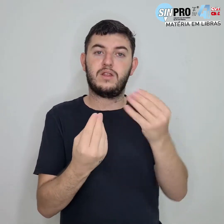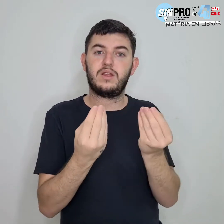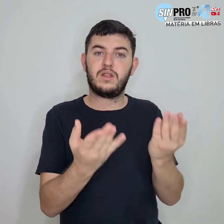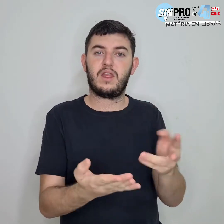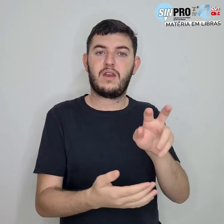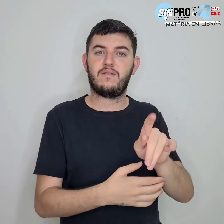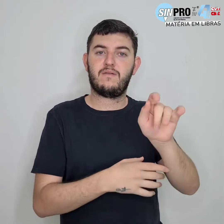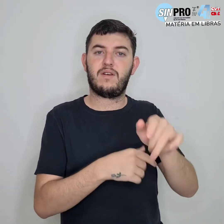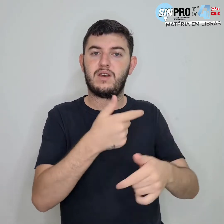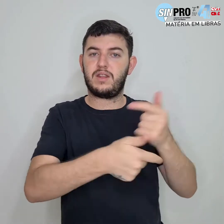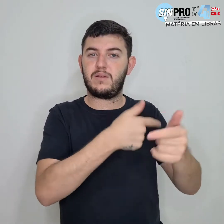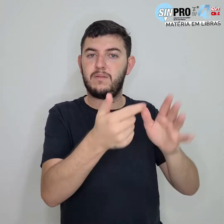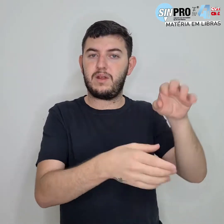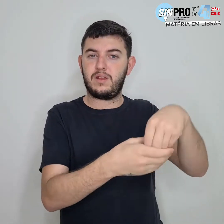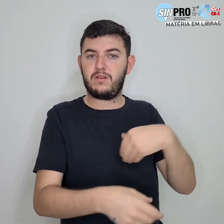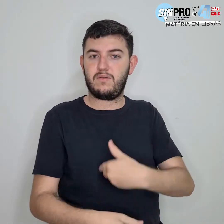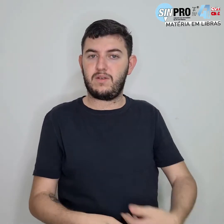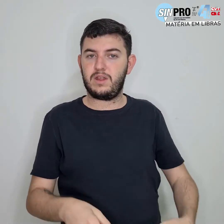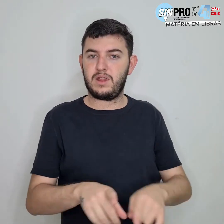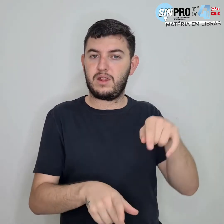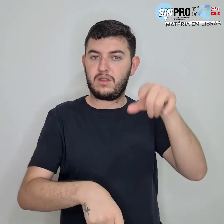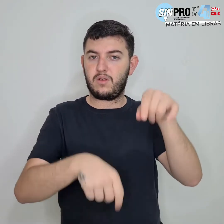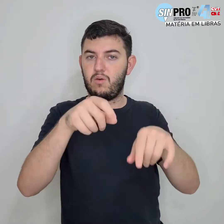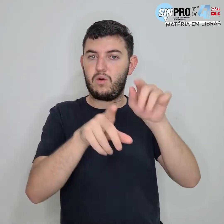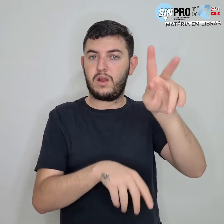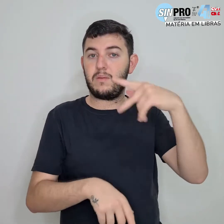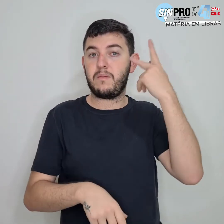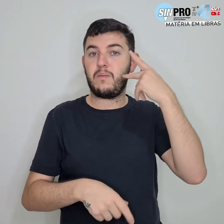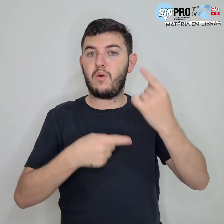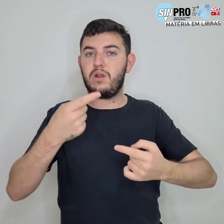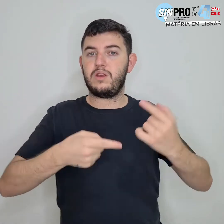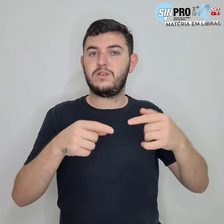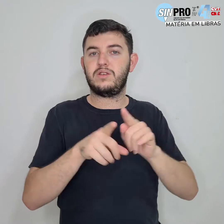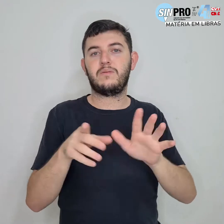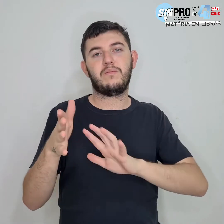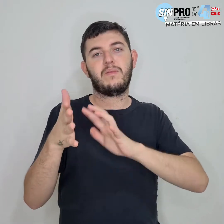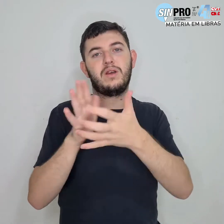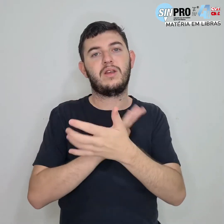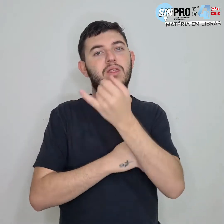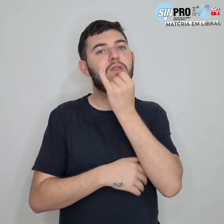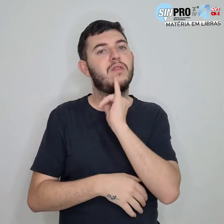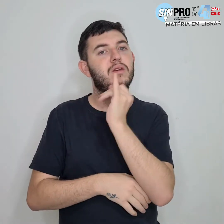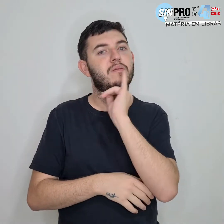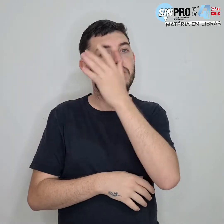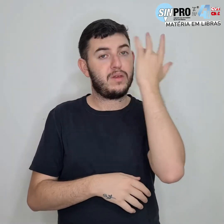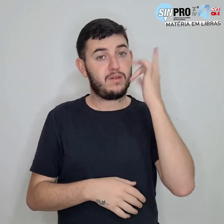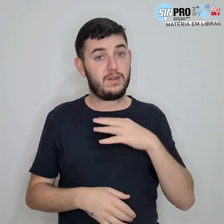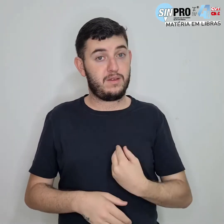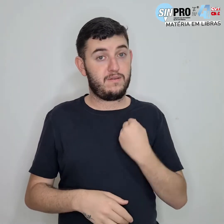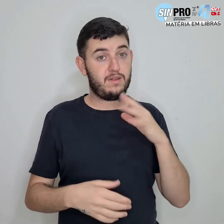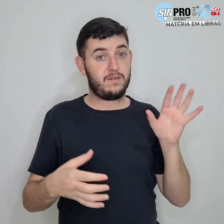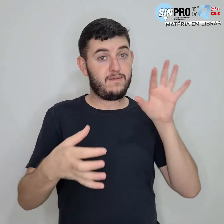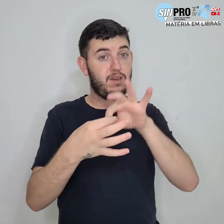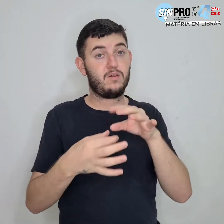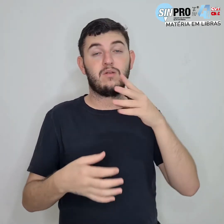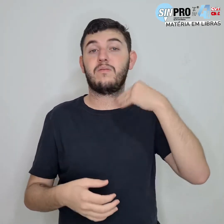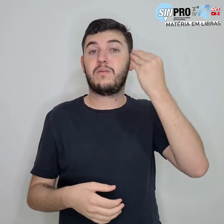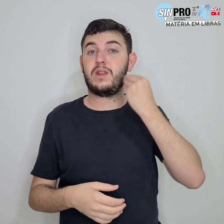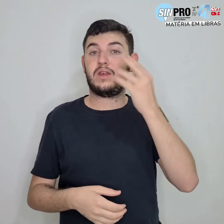e escolhas político-partidárias. Por exemplo, quem estiver no período de vínculo de experiência e aderir à greve